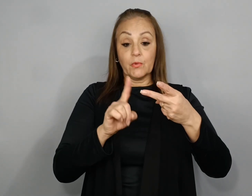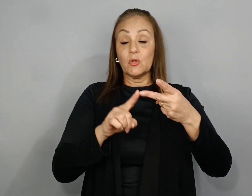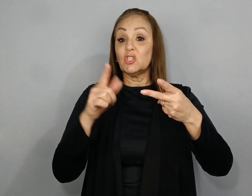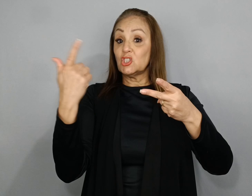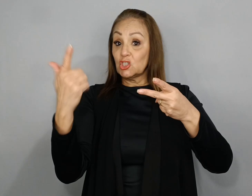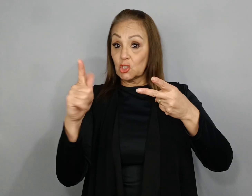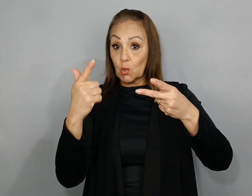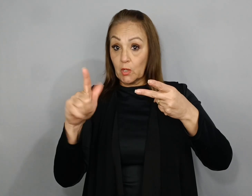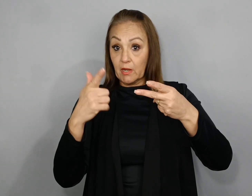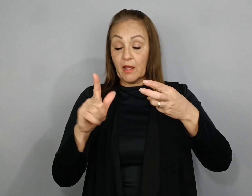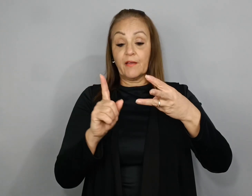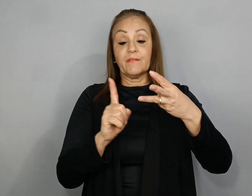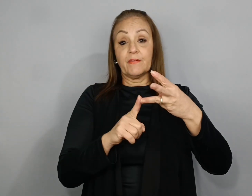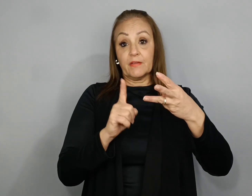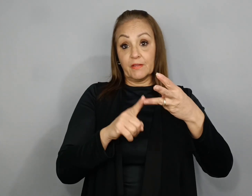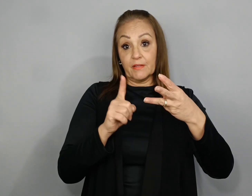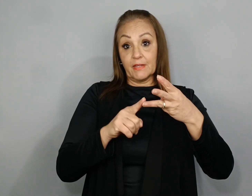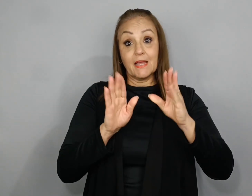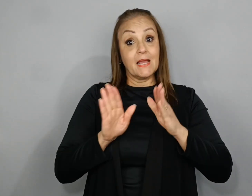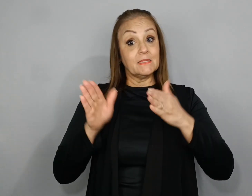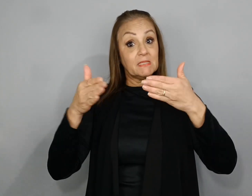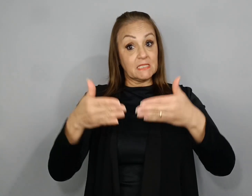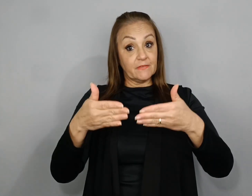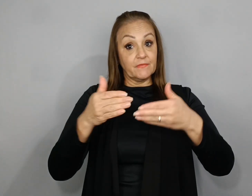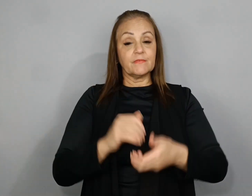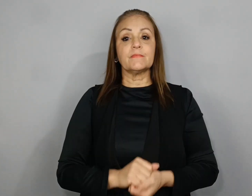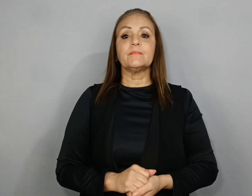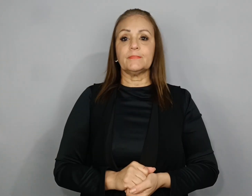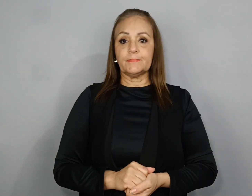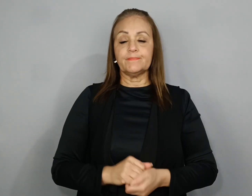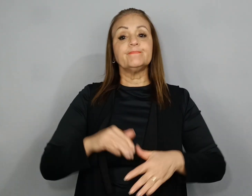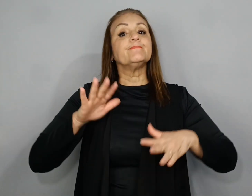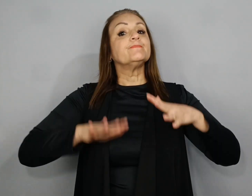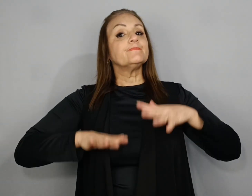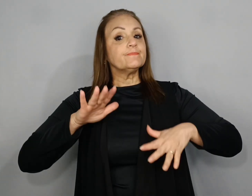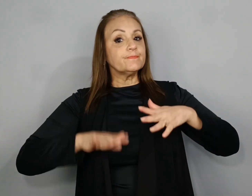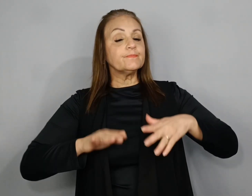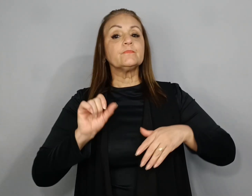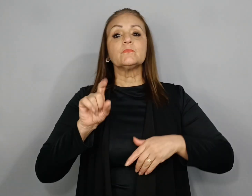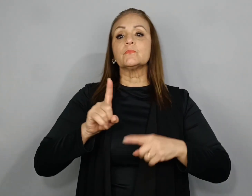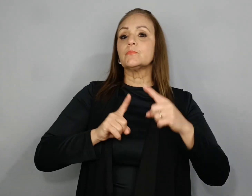geográfica e específica, dependendo do tipo de variável